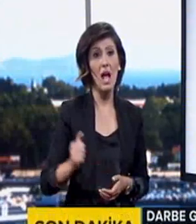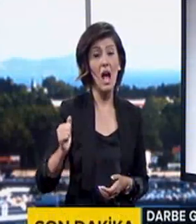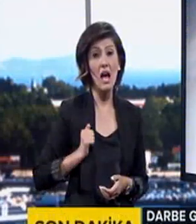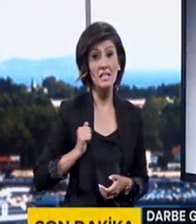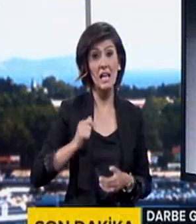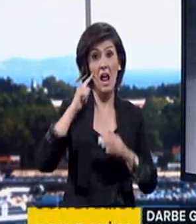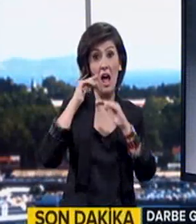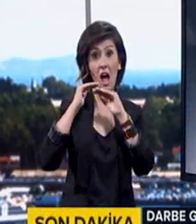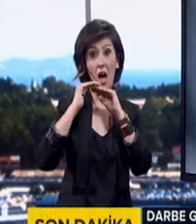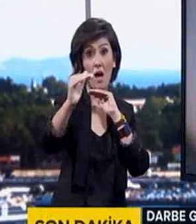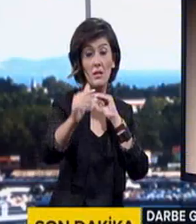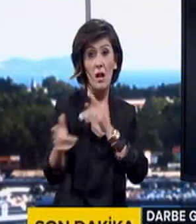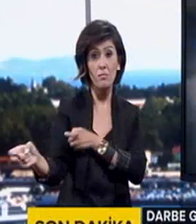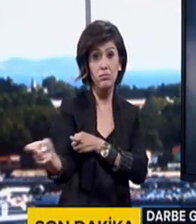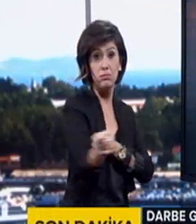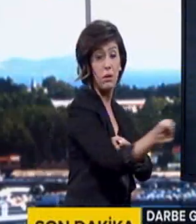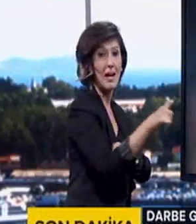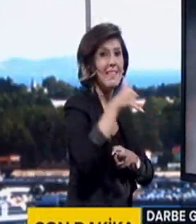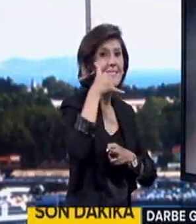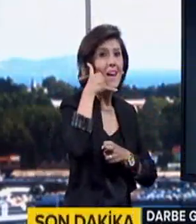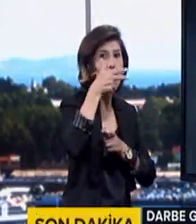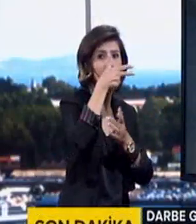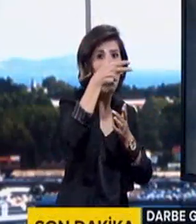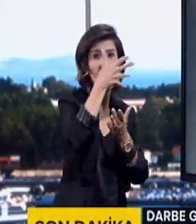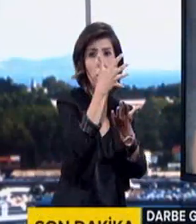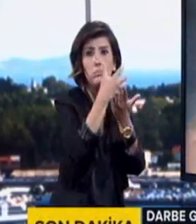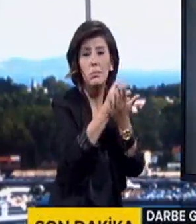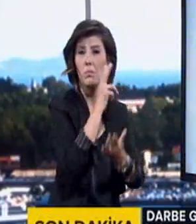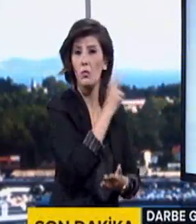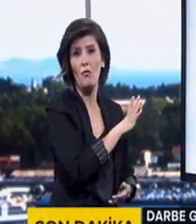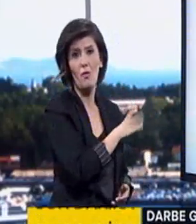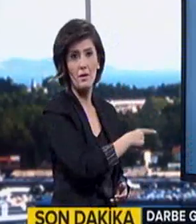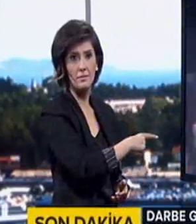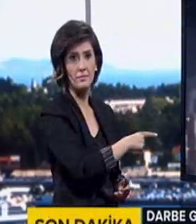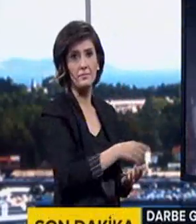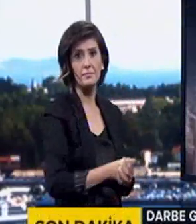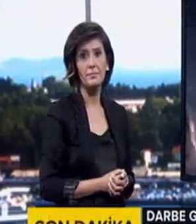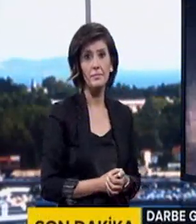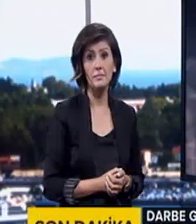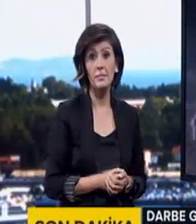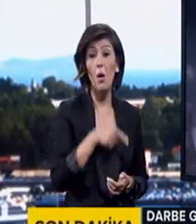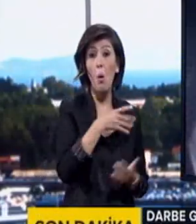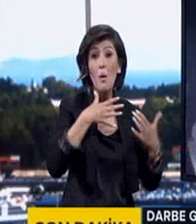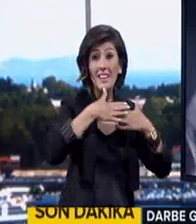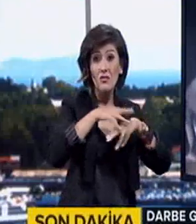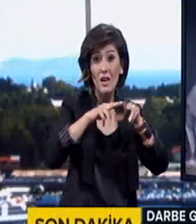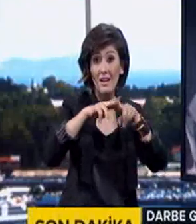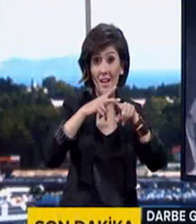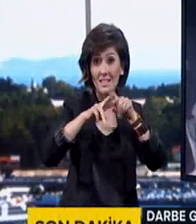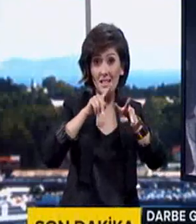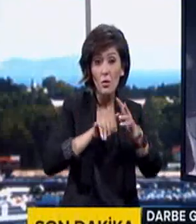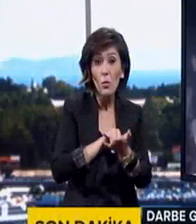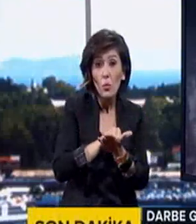Askerlerden halka açılan ateş telefon kameralarına bu şekilde yansıdı. Gerçek mi? O gece Kazanlılar